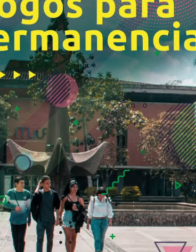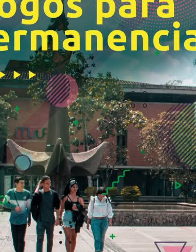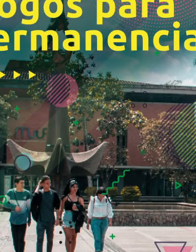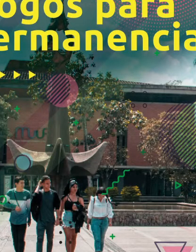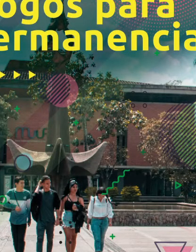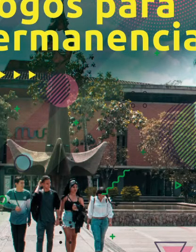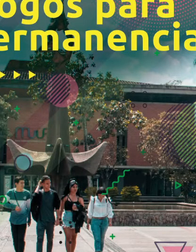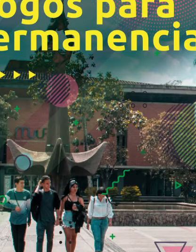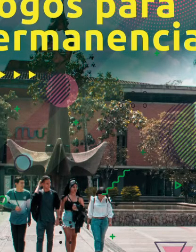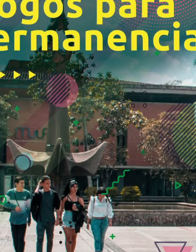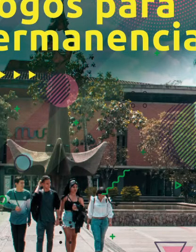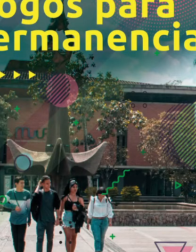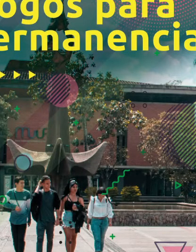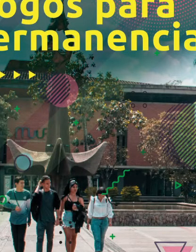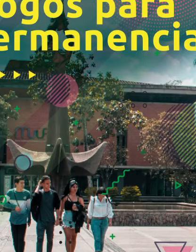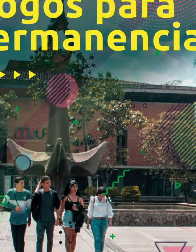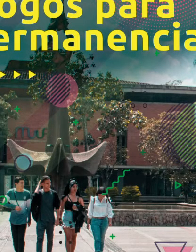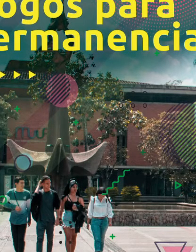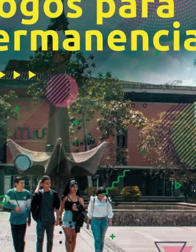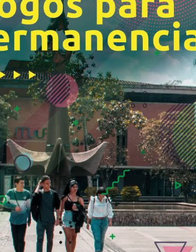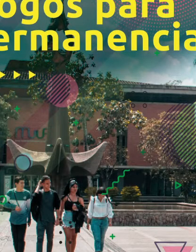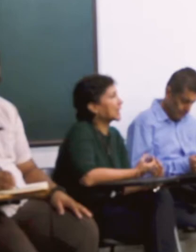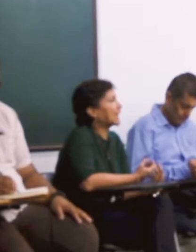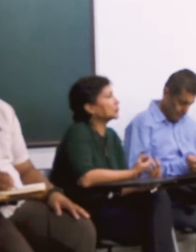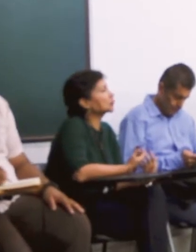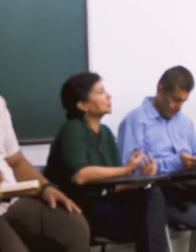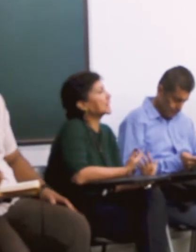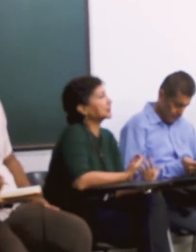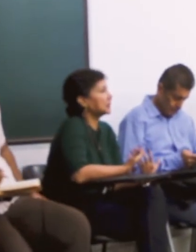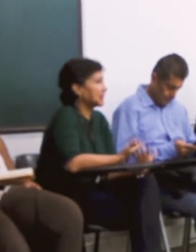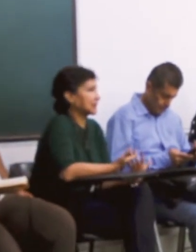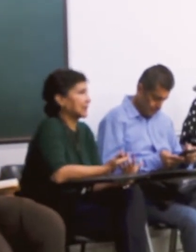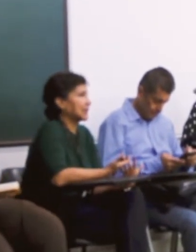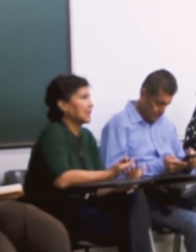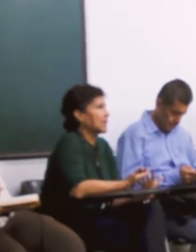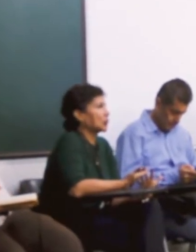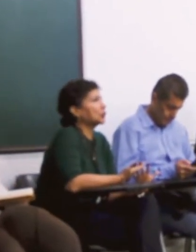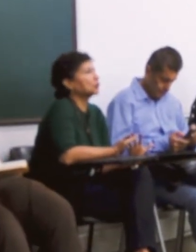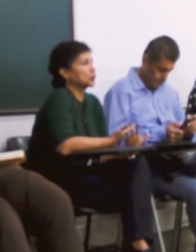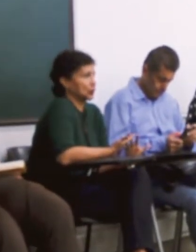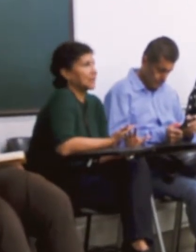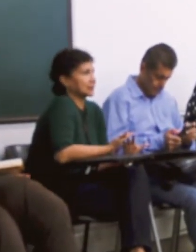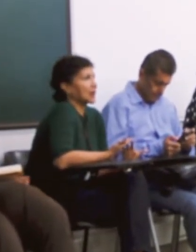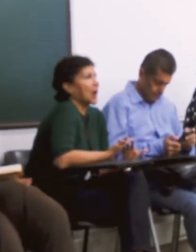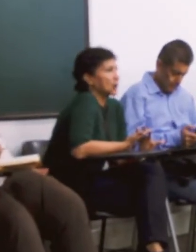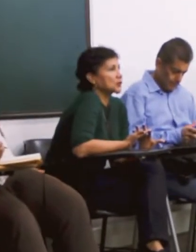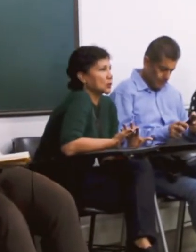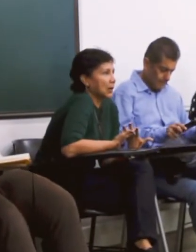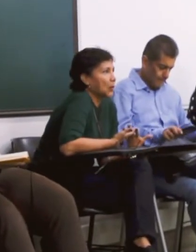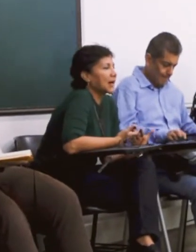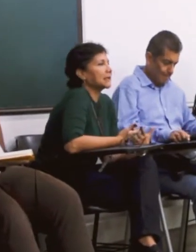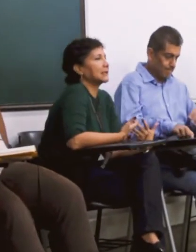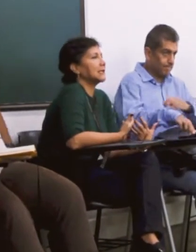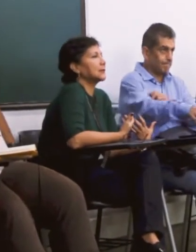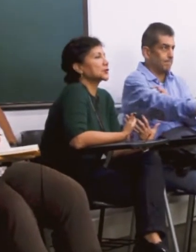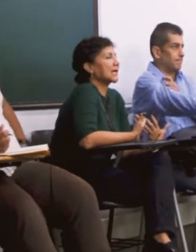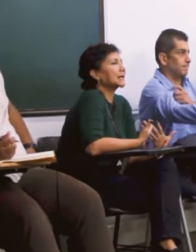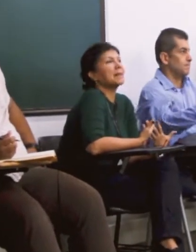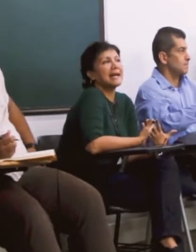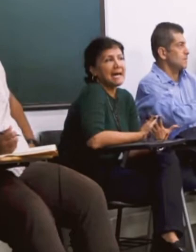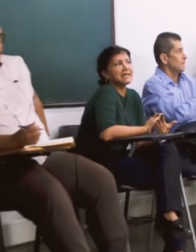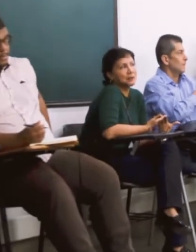puntos de articulación a nuestro trabajo que nos permitan construir trabajos